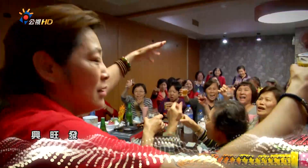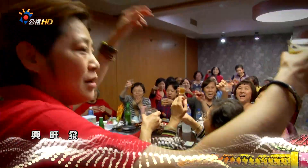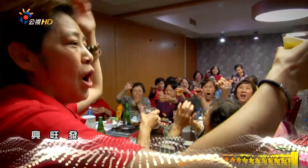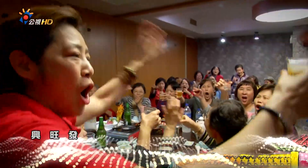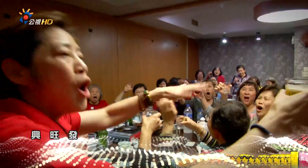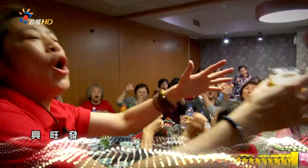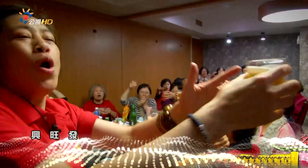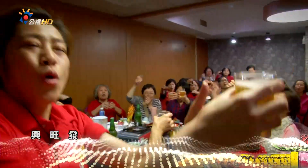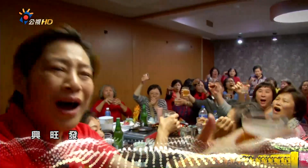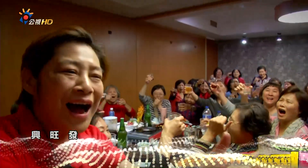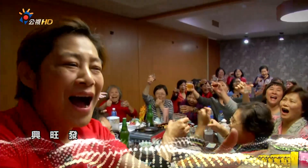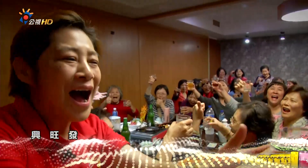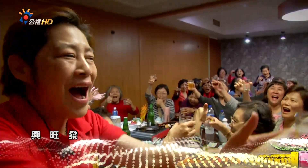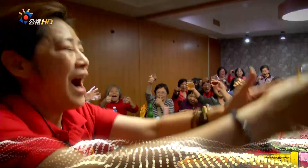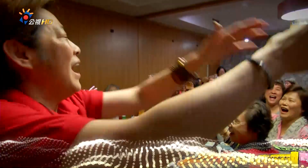天王化！